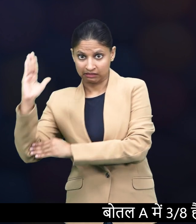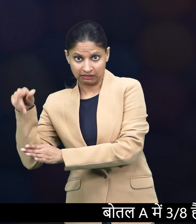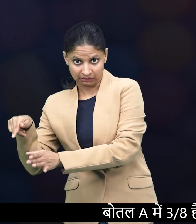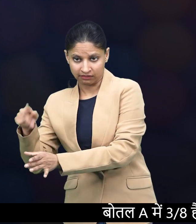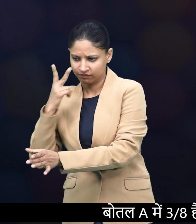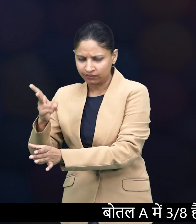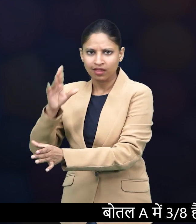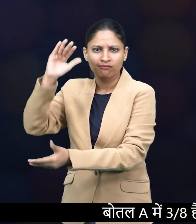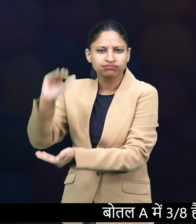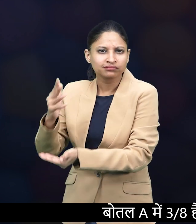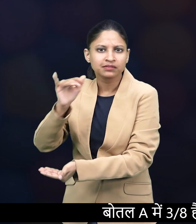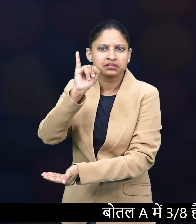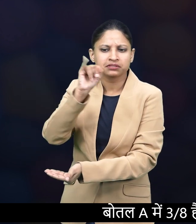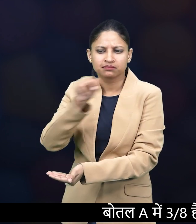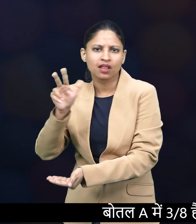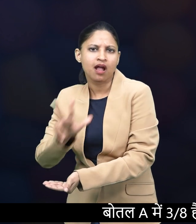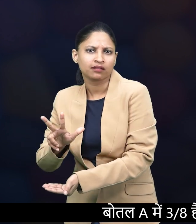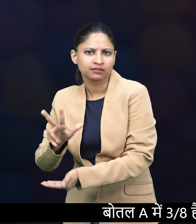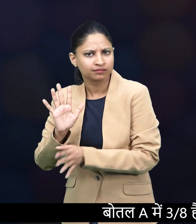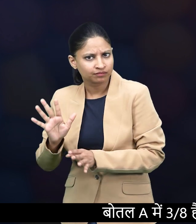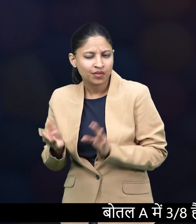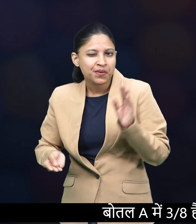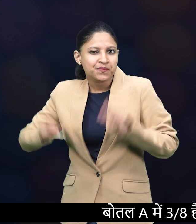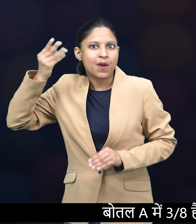है, छेद छेद 8 अधिक है।